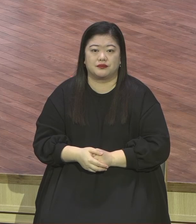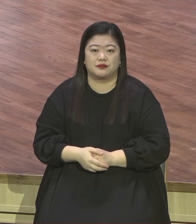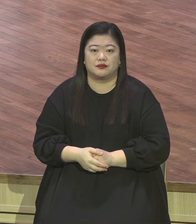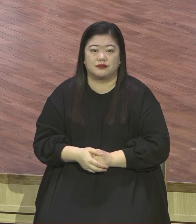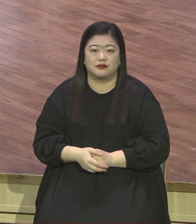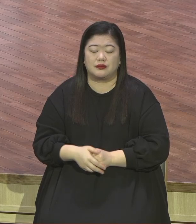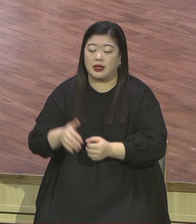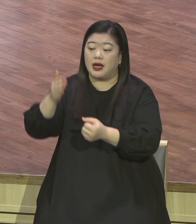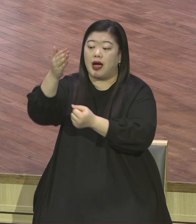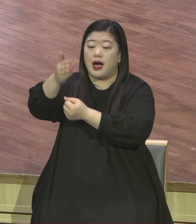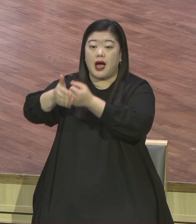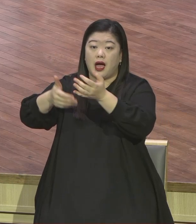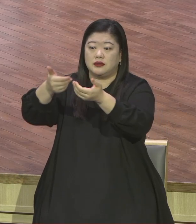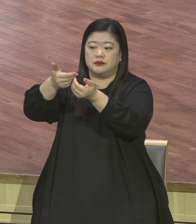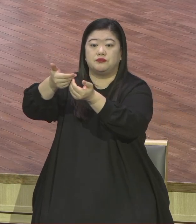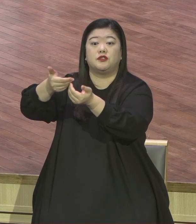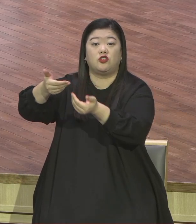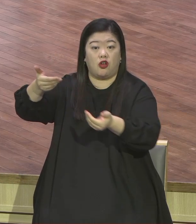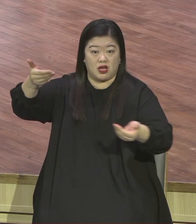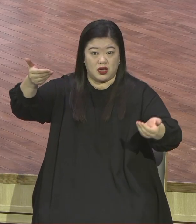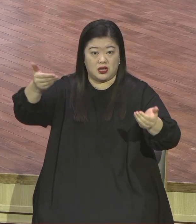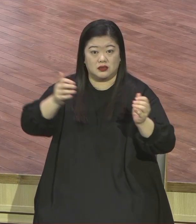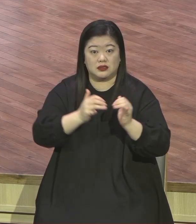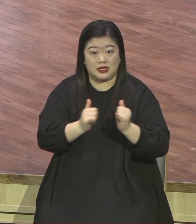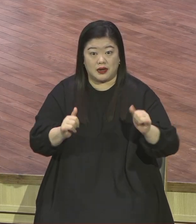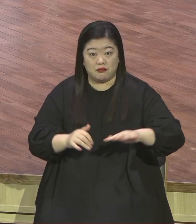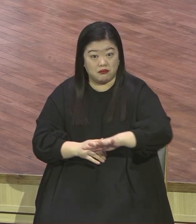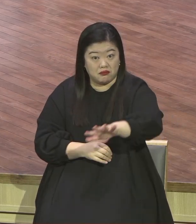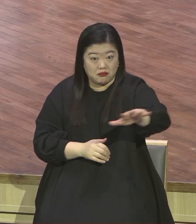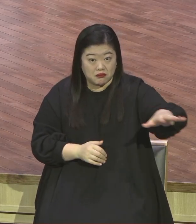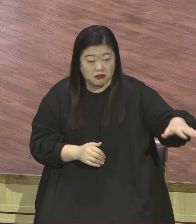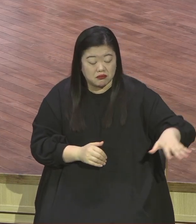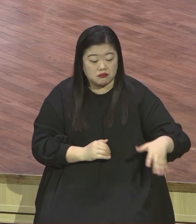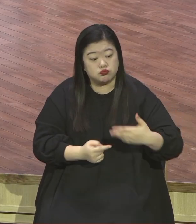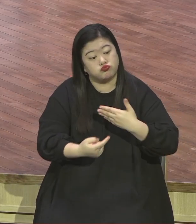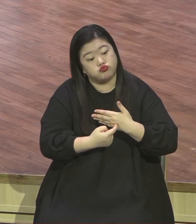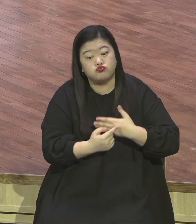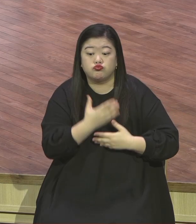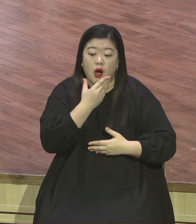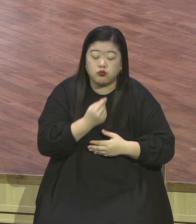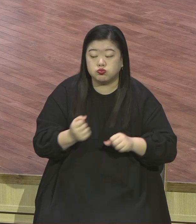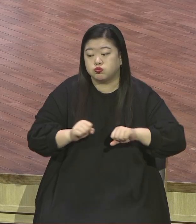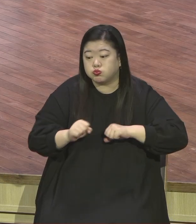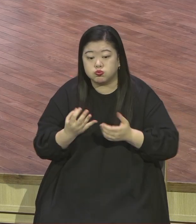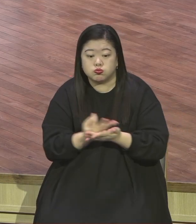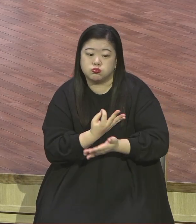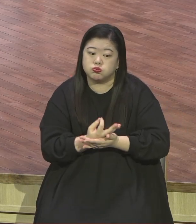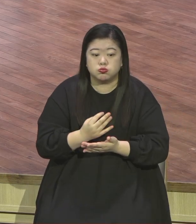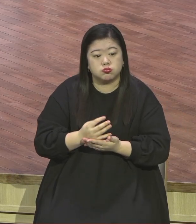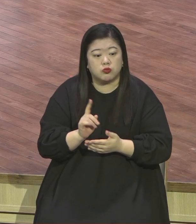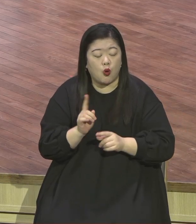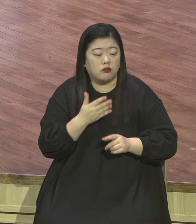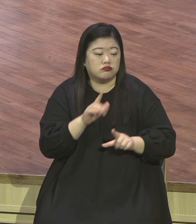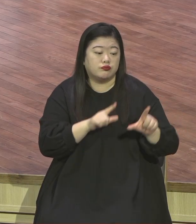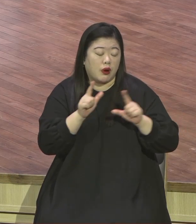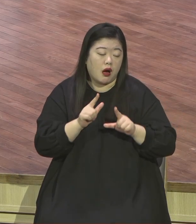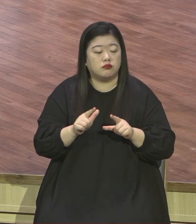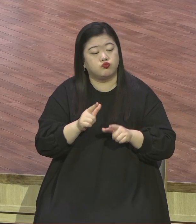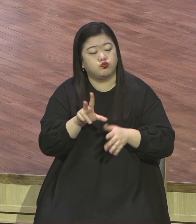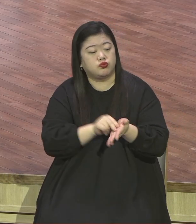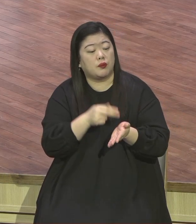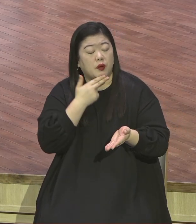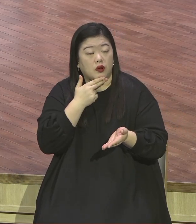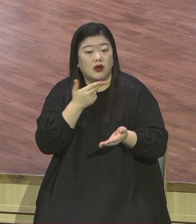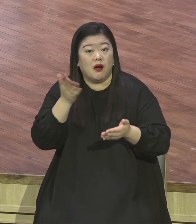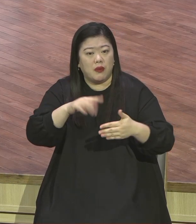없다고 외쳐도 그 마음은 상한 갈대라고 마음이 상해 상할 때 꺼져가는